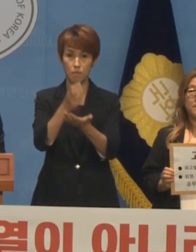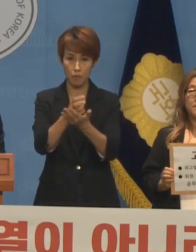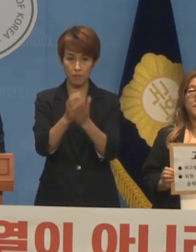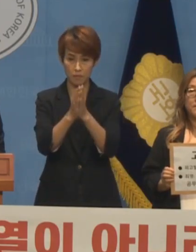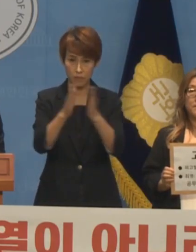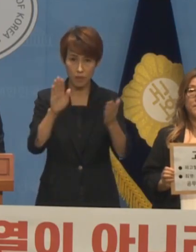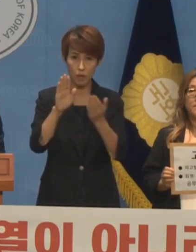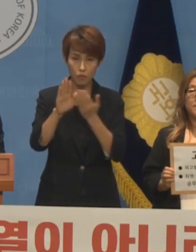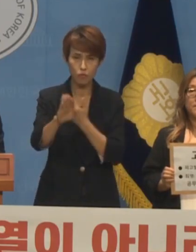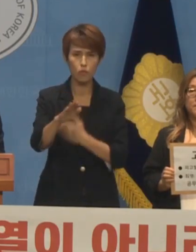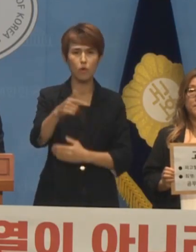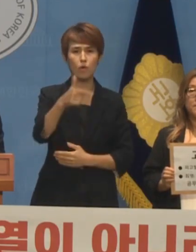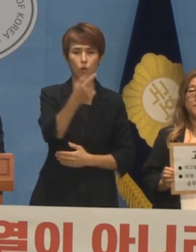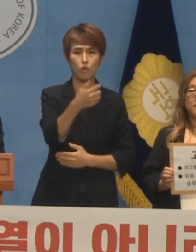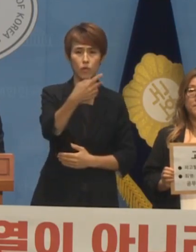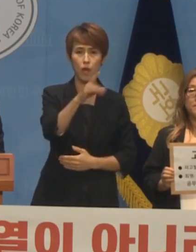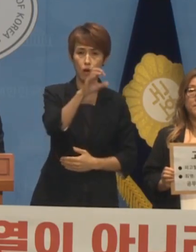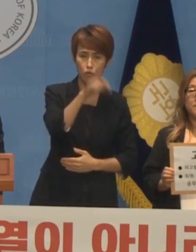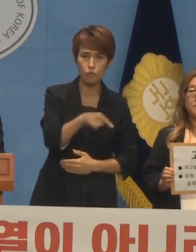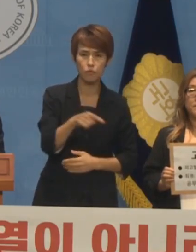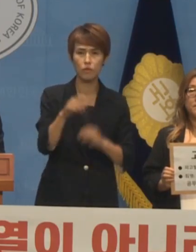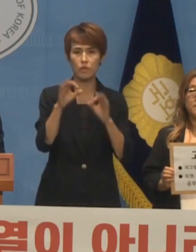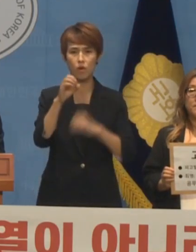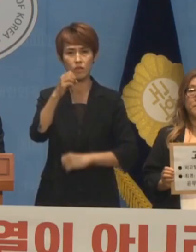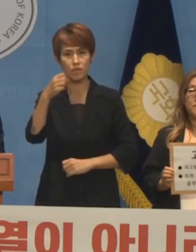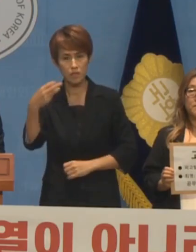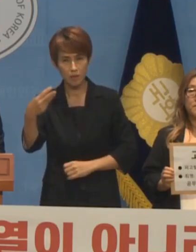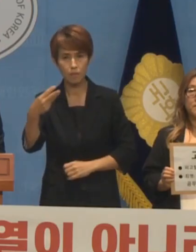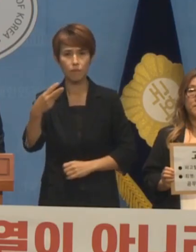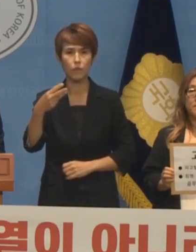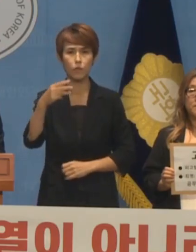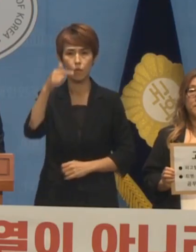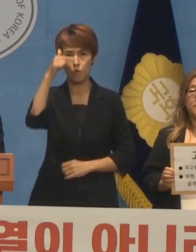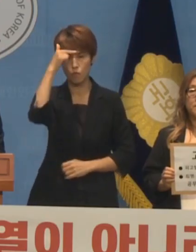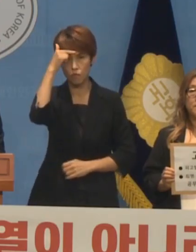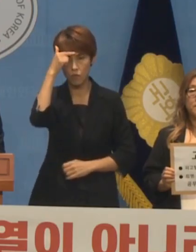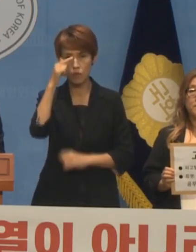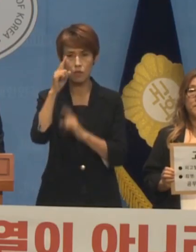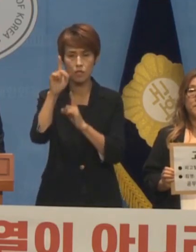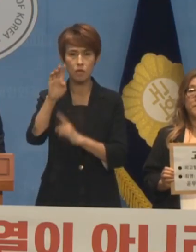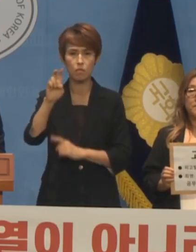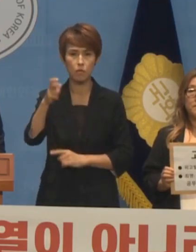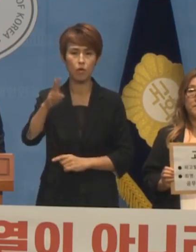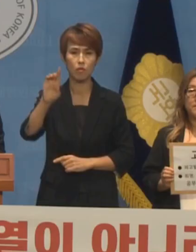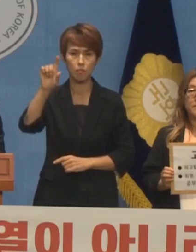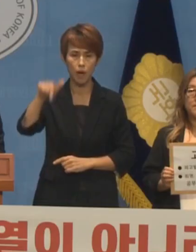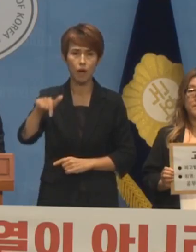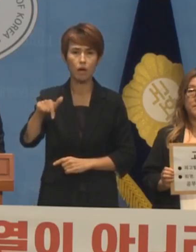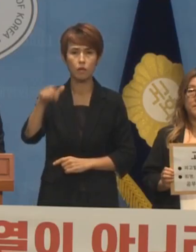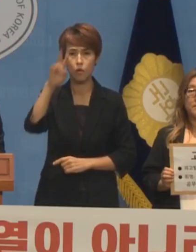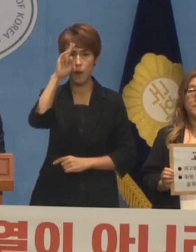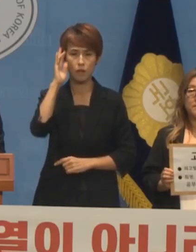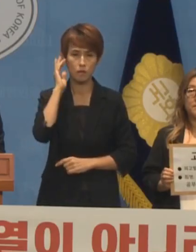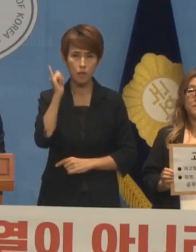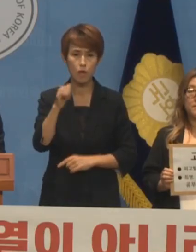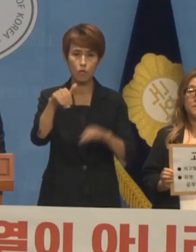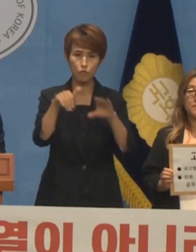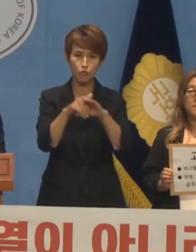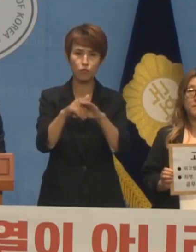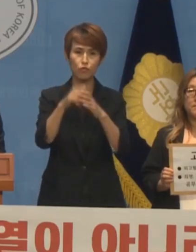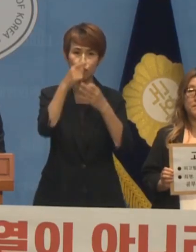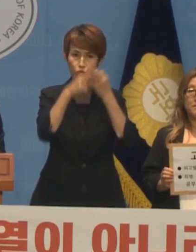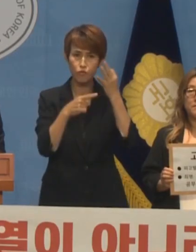이후 노태우, 김영삼, 김대중, 노무현, 이명박, 박근혜, 문재인, 윤석열